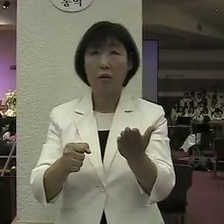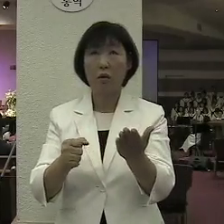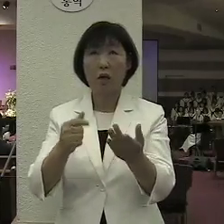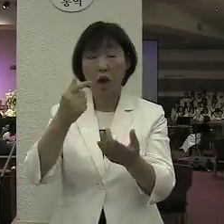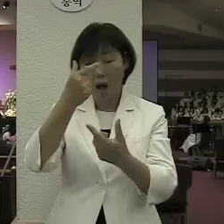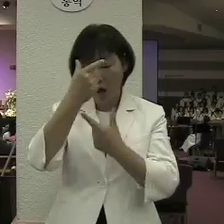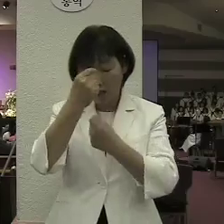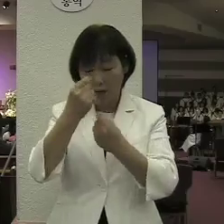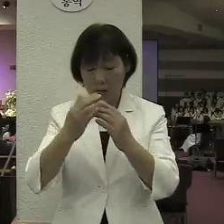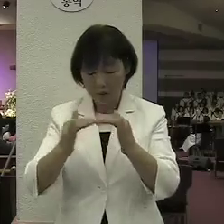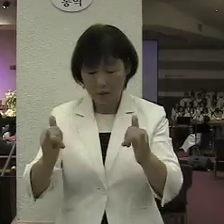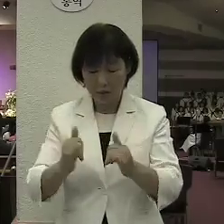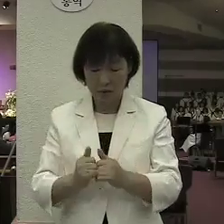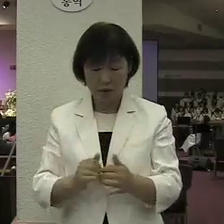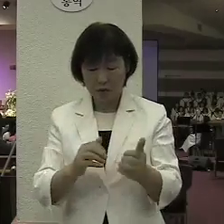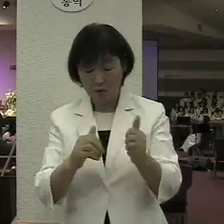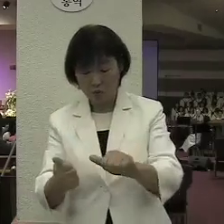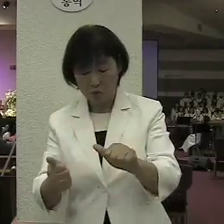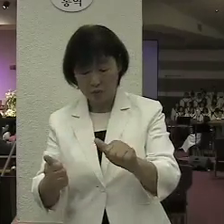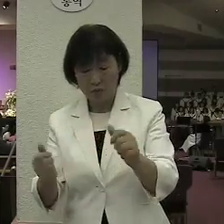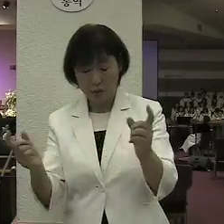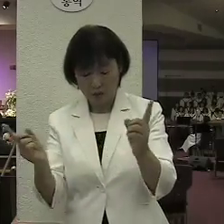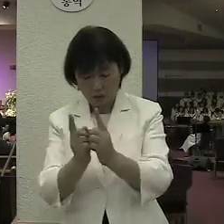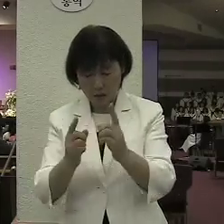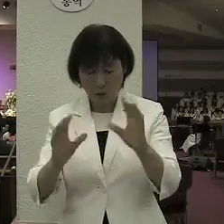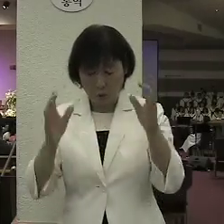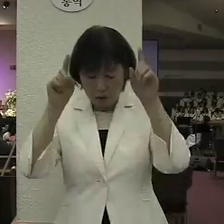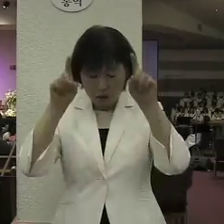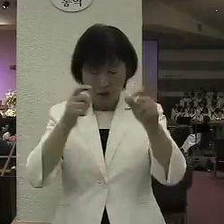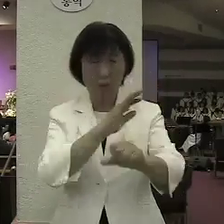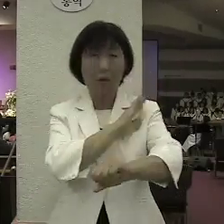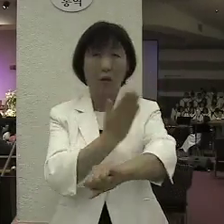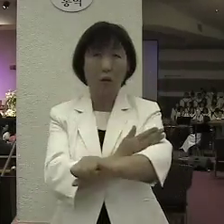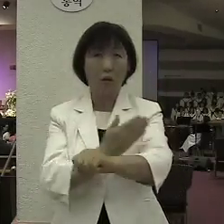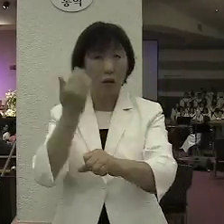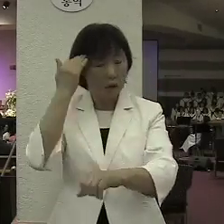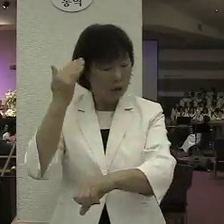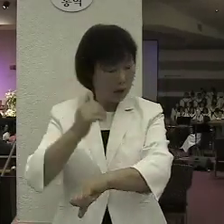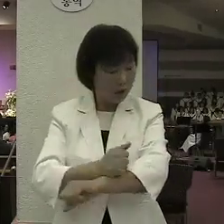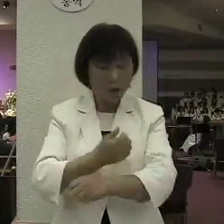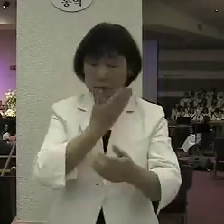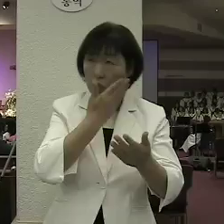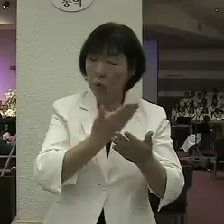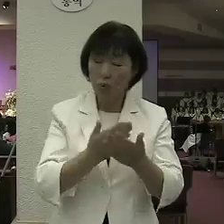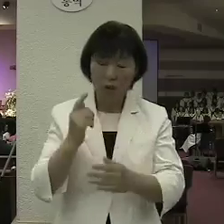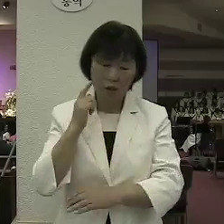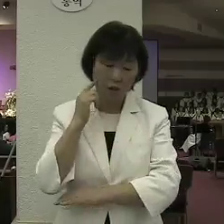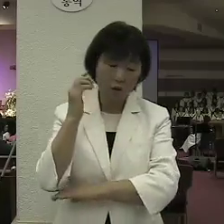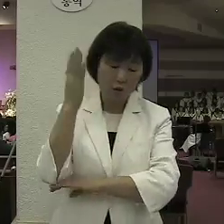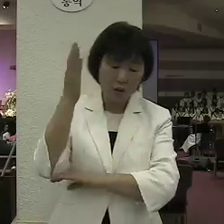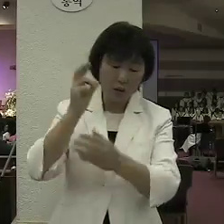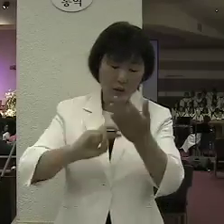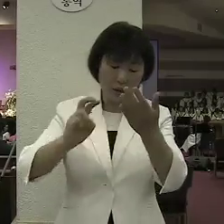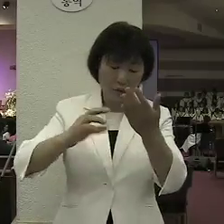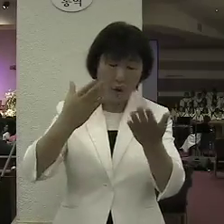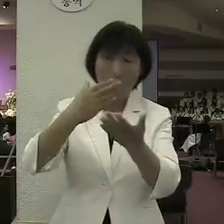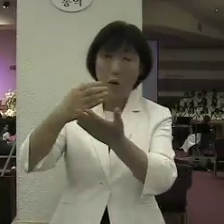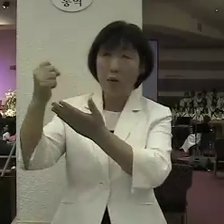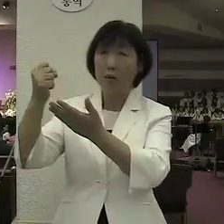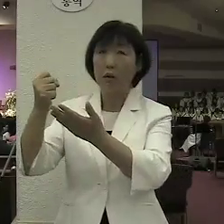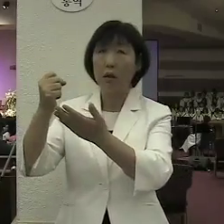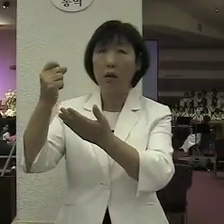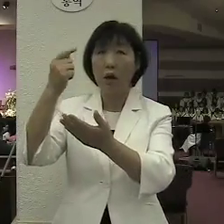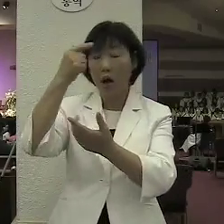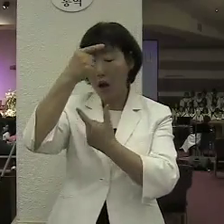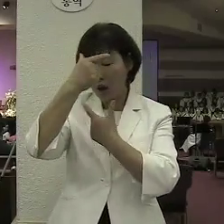때문에 합당하다. 합당한 것을 천국에서 선포하자. 그 소리를 들었던 천군